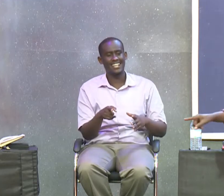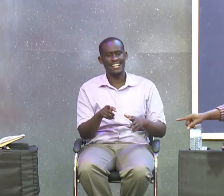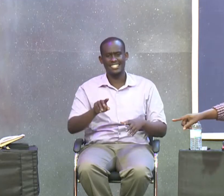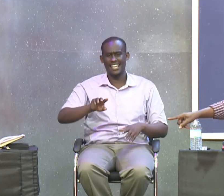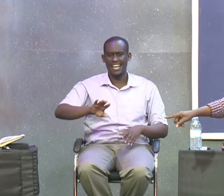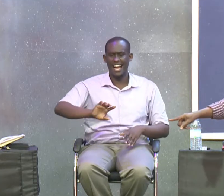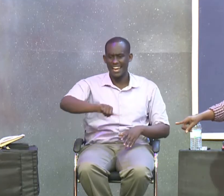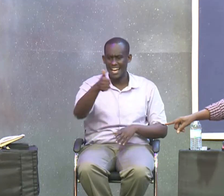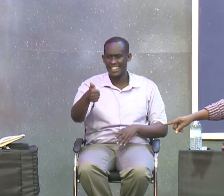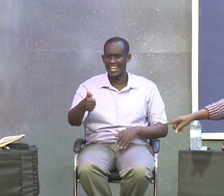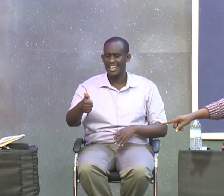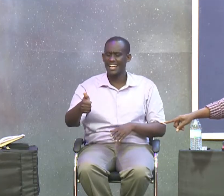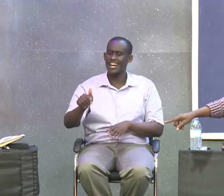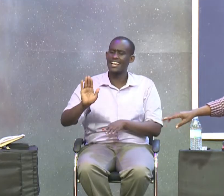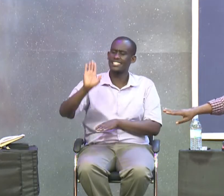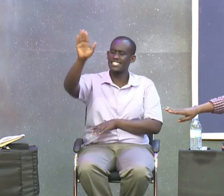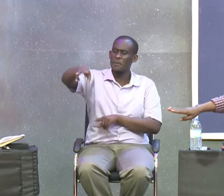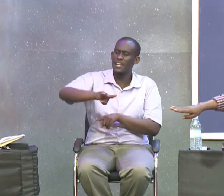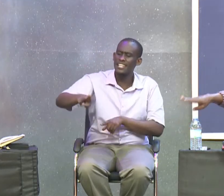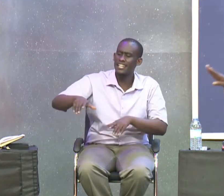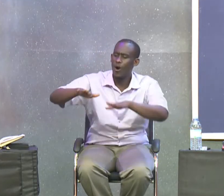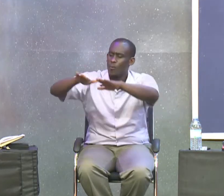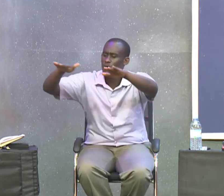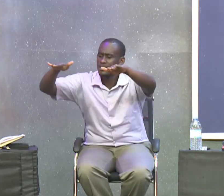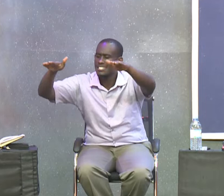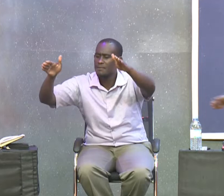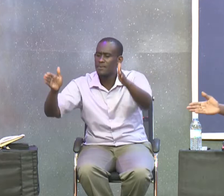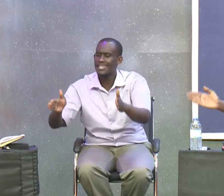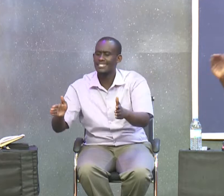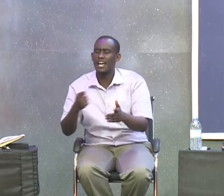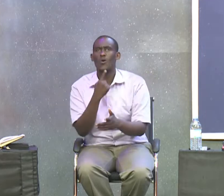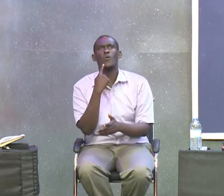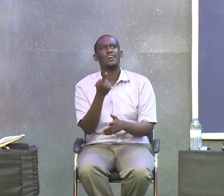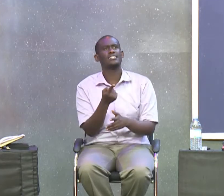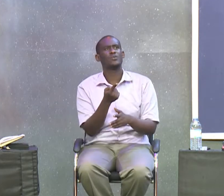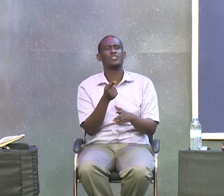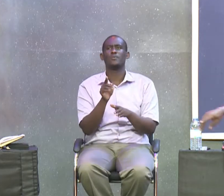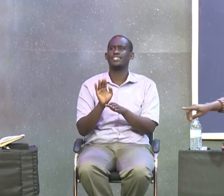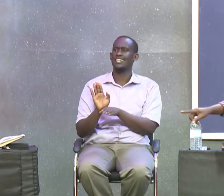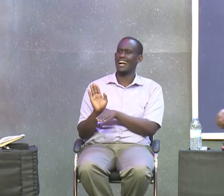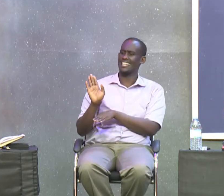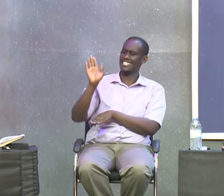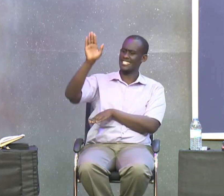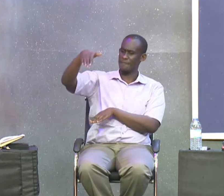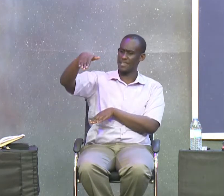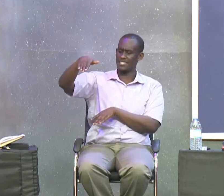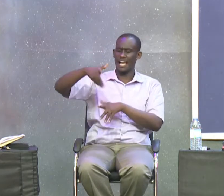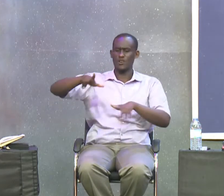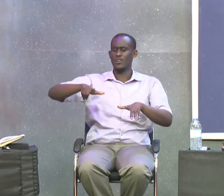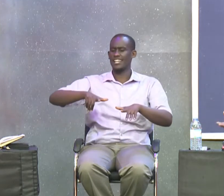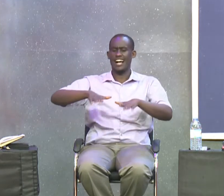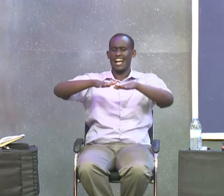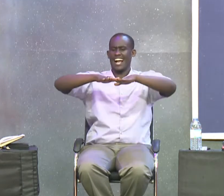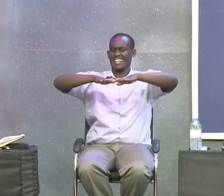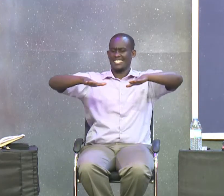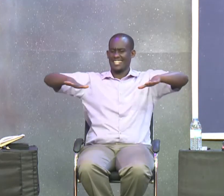step endala eringa bw'olaba omuzindaalo olwo walinga emeeza waggulu wali obadde nga alinnya emmeeza kati olinga ateredde ku meeza